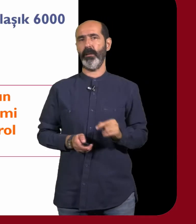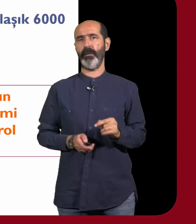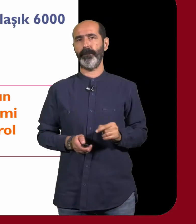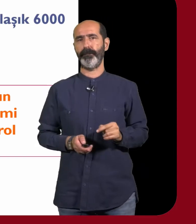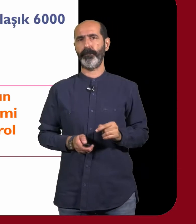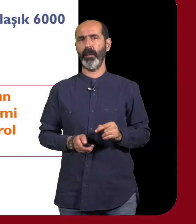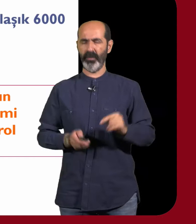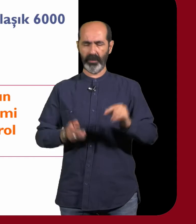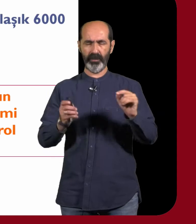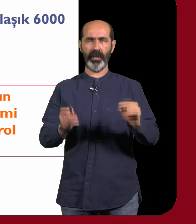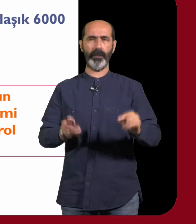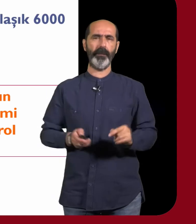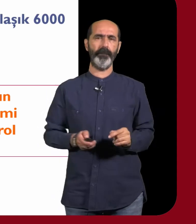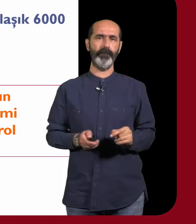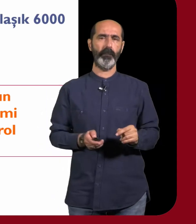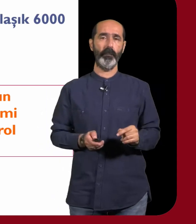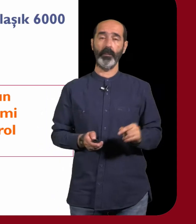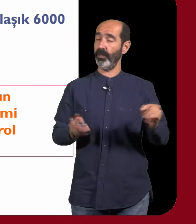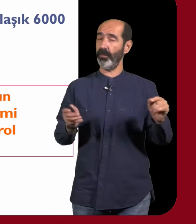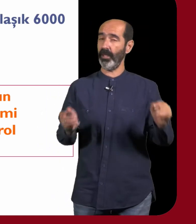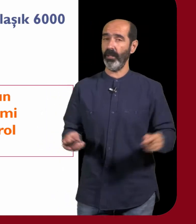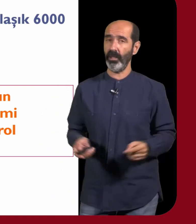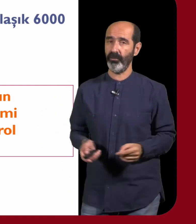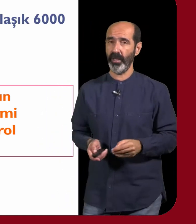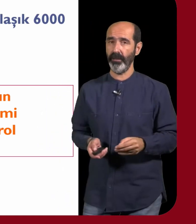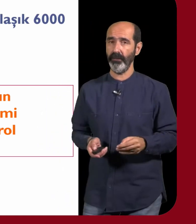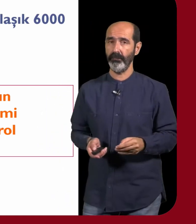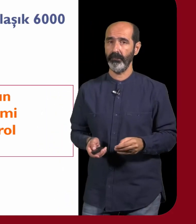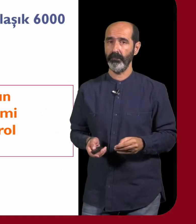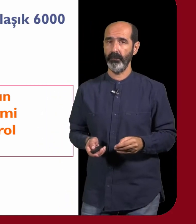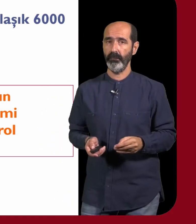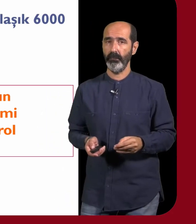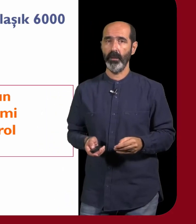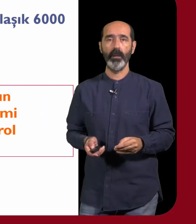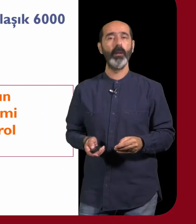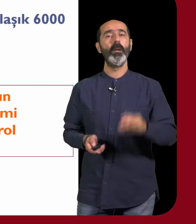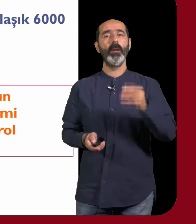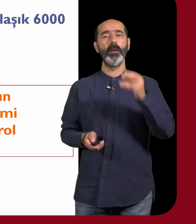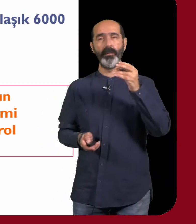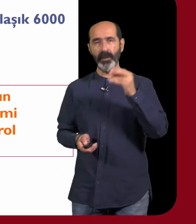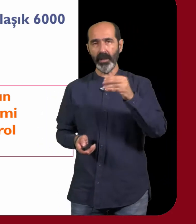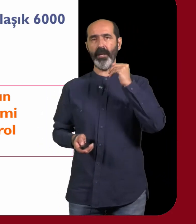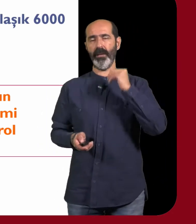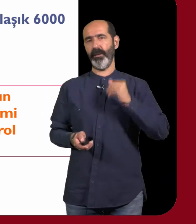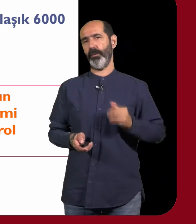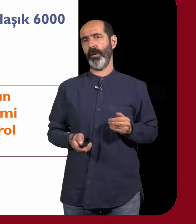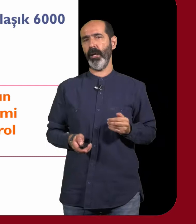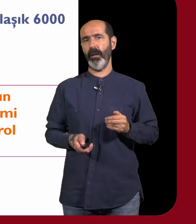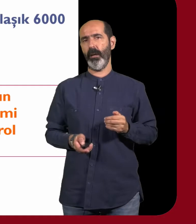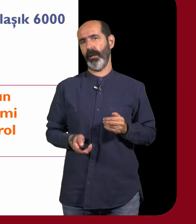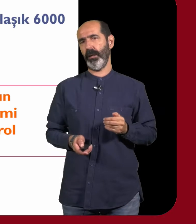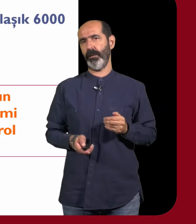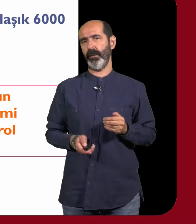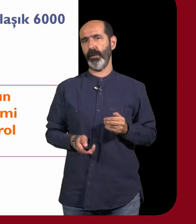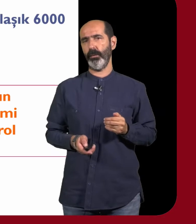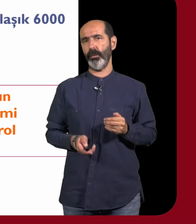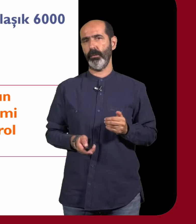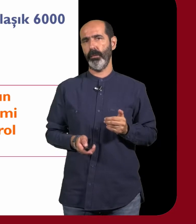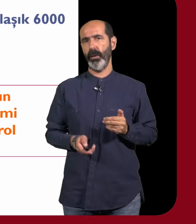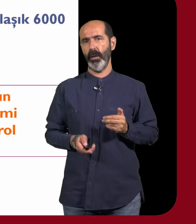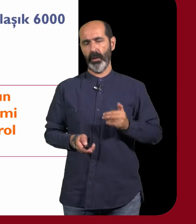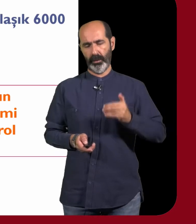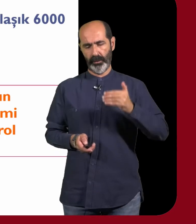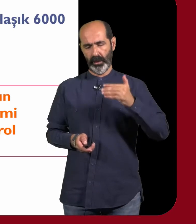bir faaliyeti dayanır mısır mısır yapan mısırı zenginleştiren pendil nehrine göre hareket